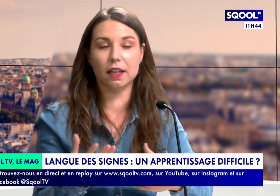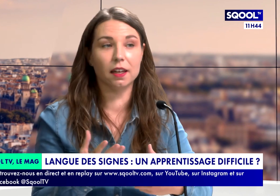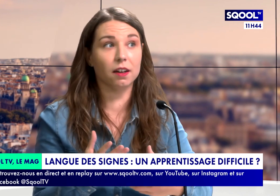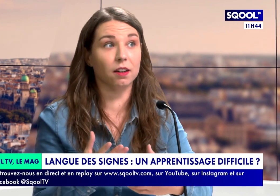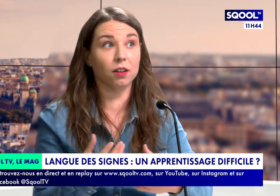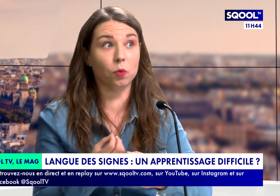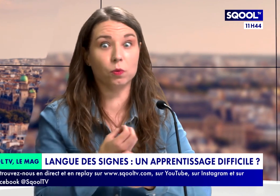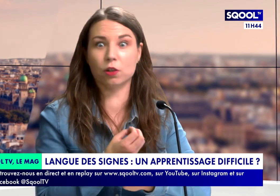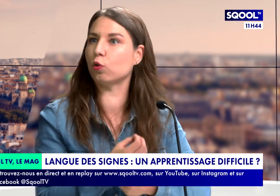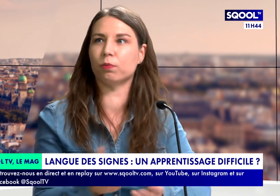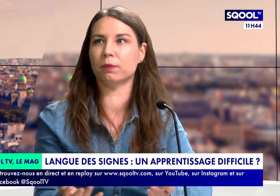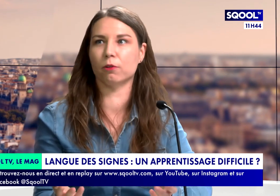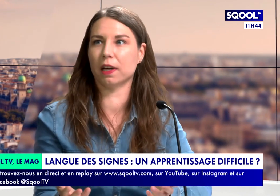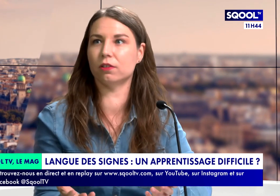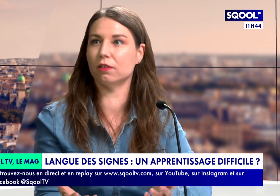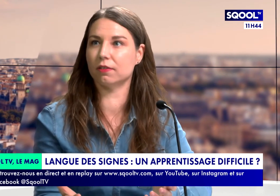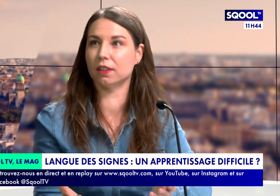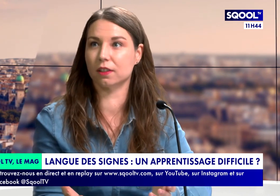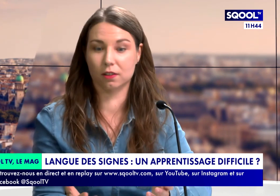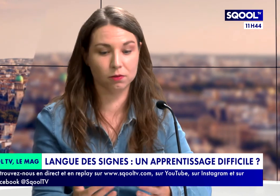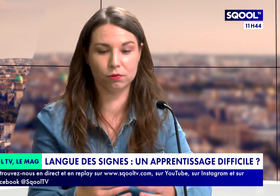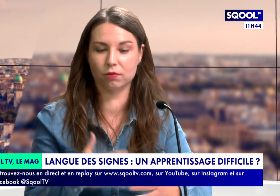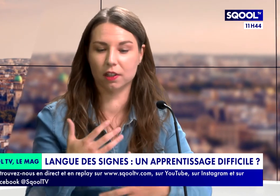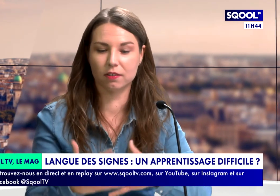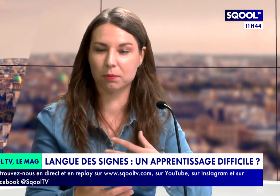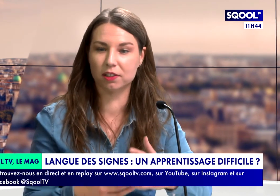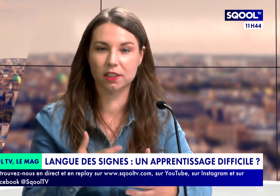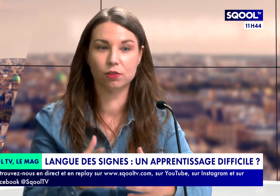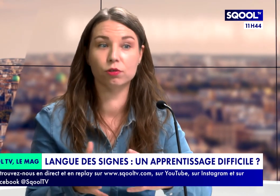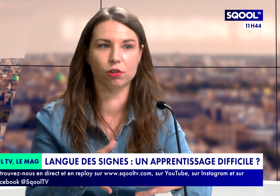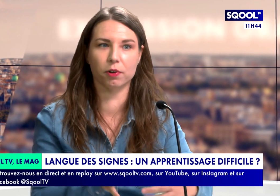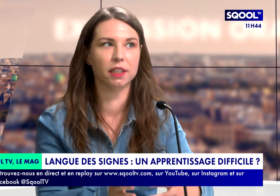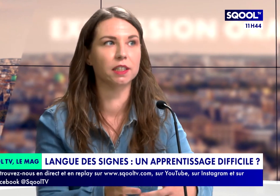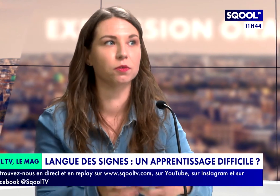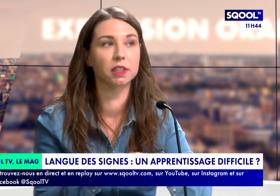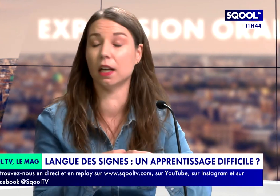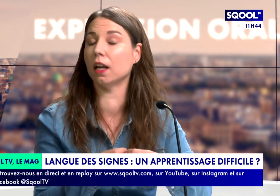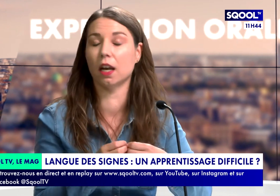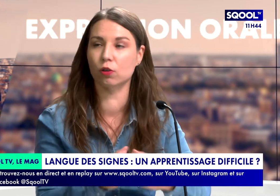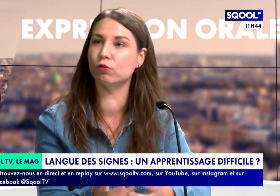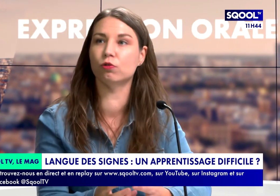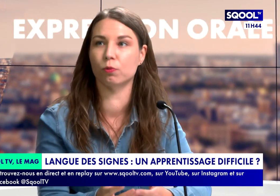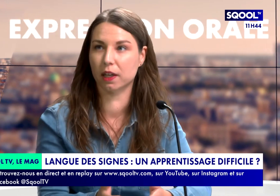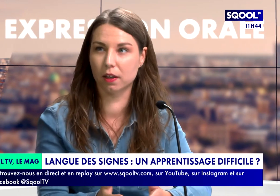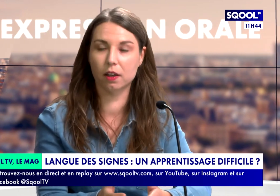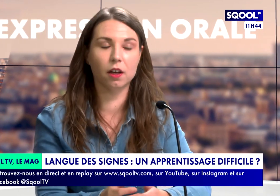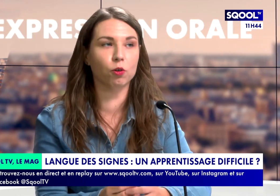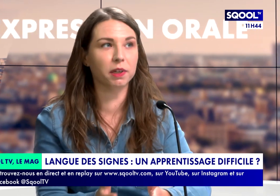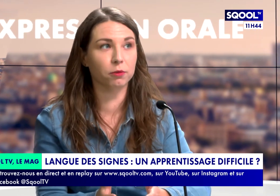on est complètement perdus, en fait. Tout ce qu'on avait imaginé, tout c'est vraiment en question.'est l'inconnu, complètement l